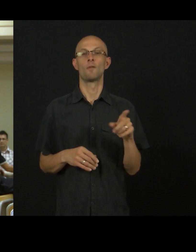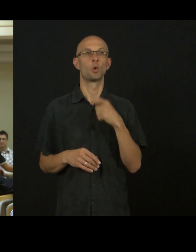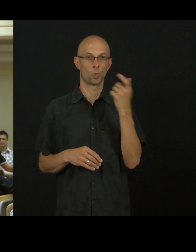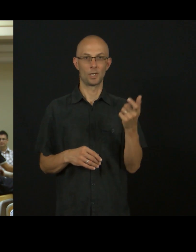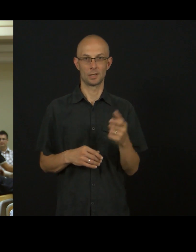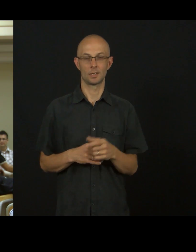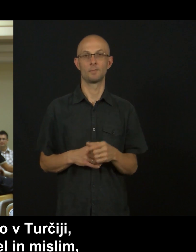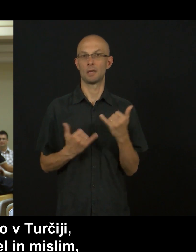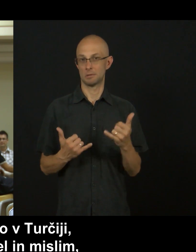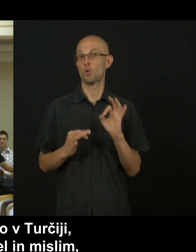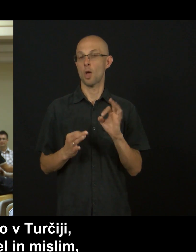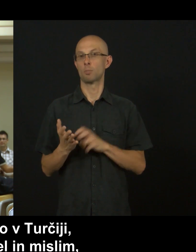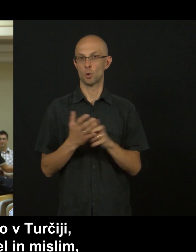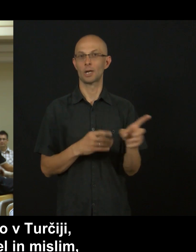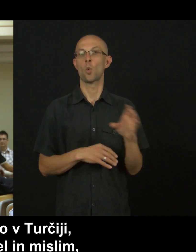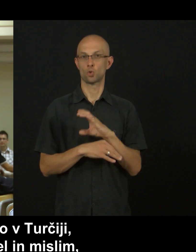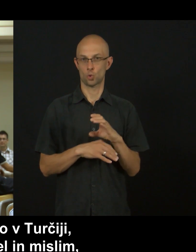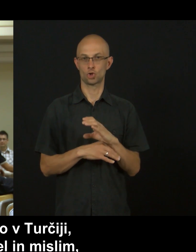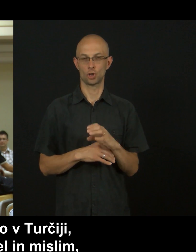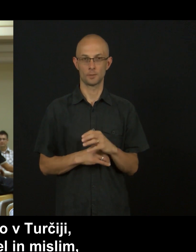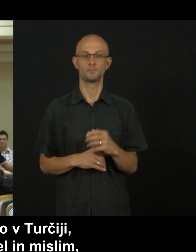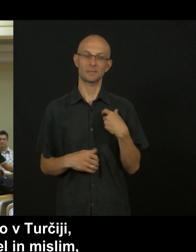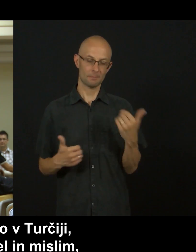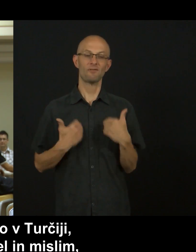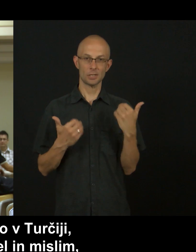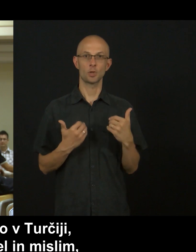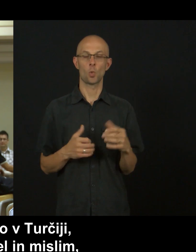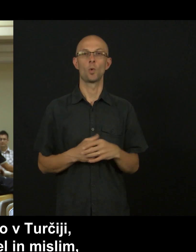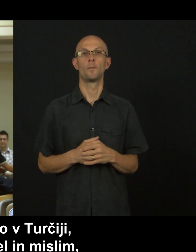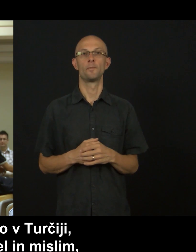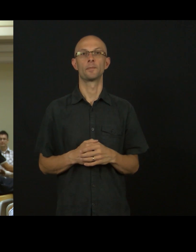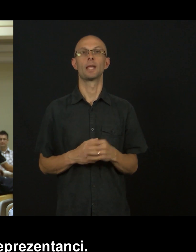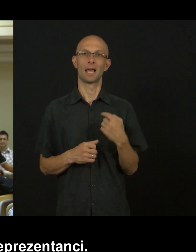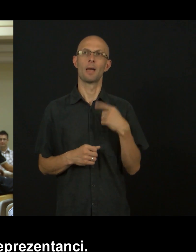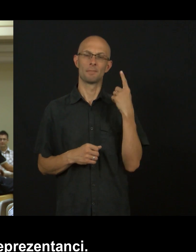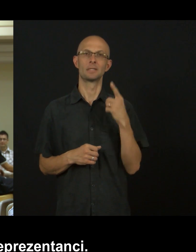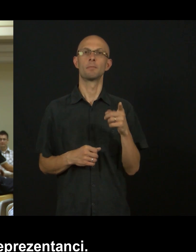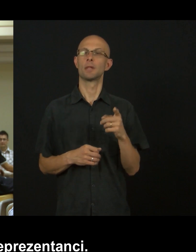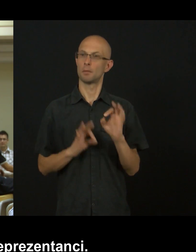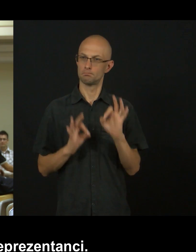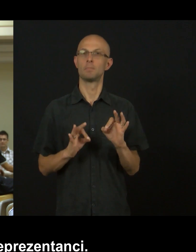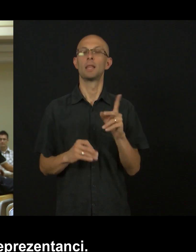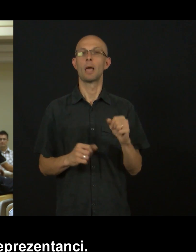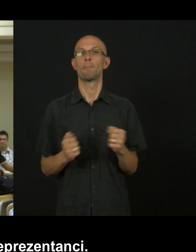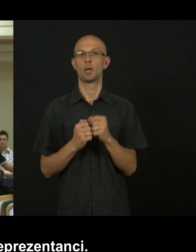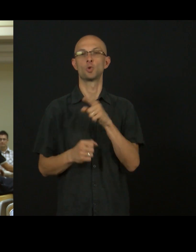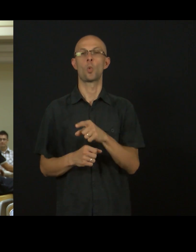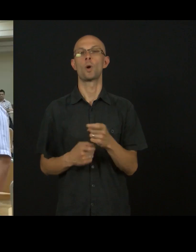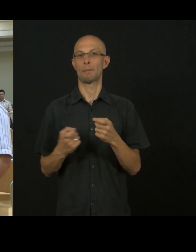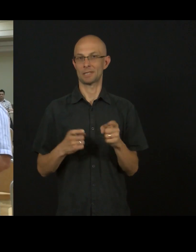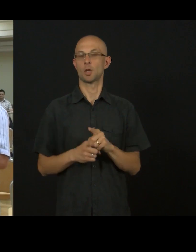tujini. Zdaj mu gre zelo lepo v Turčiji, tako da sem zelo vesel in mislim, da si zaslužil mesto v